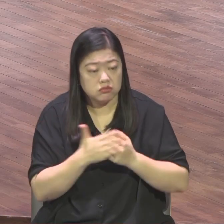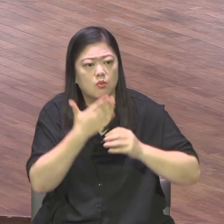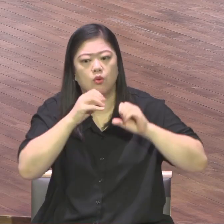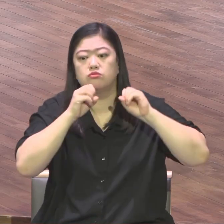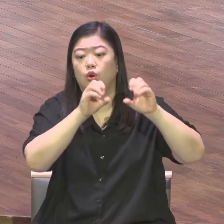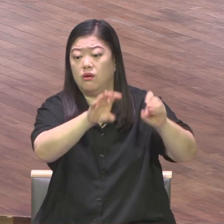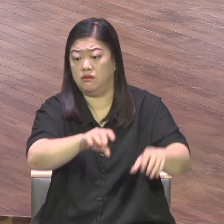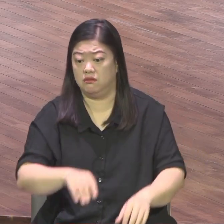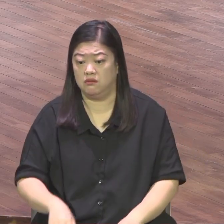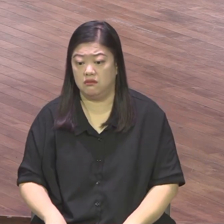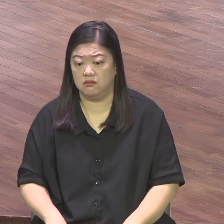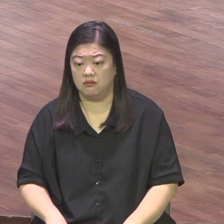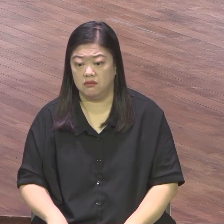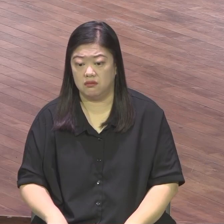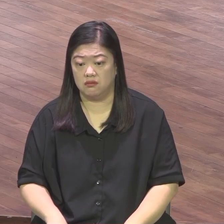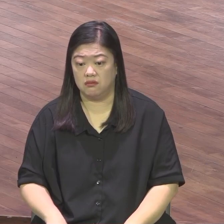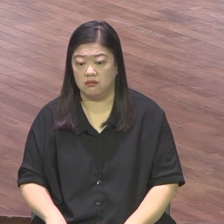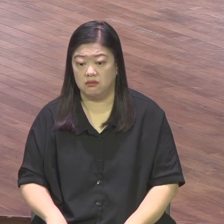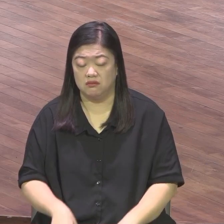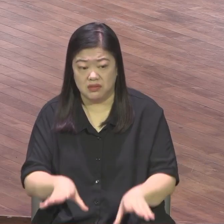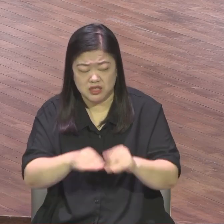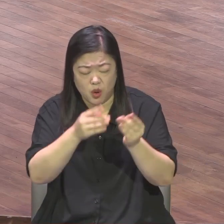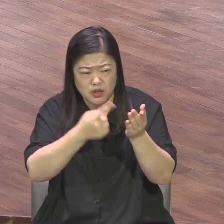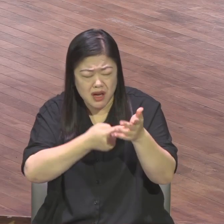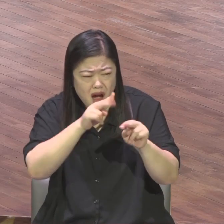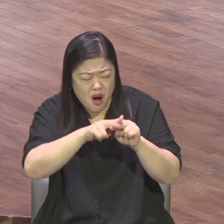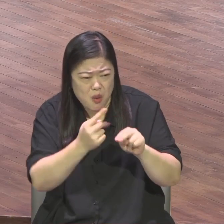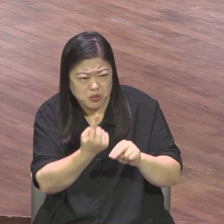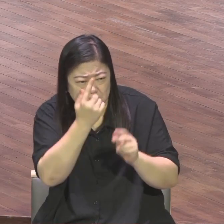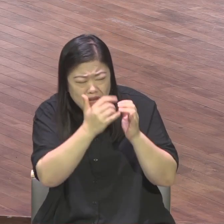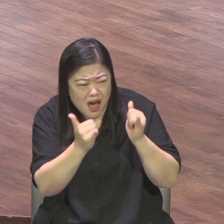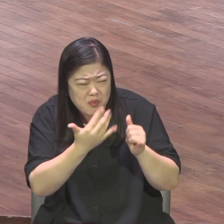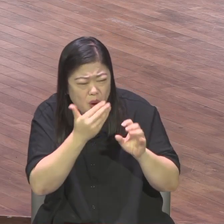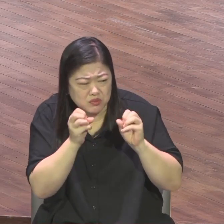빌빌하면서 눈치빵하면서 안 했어요. 당당하게.